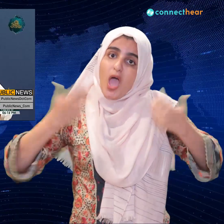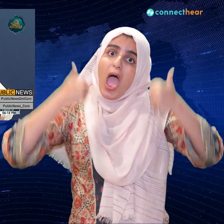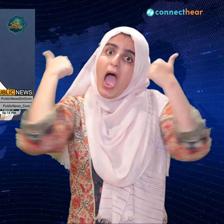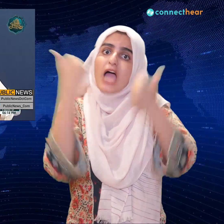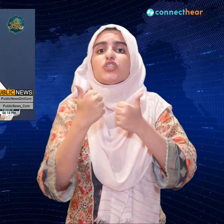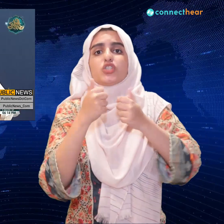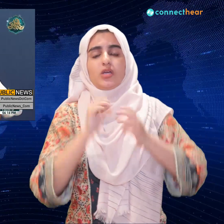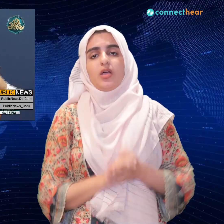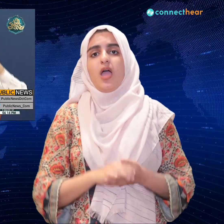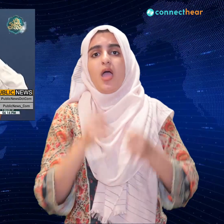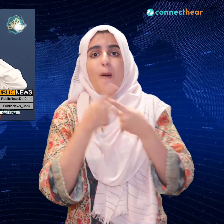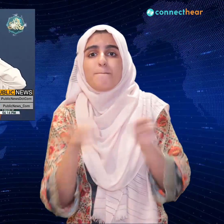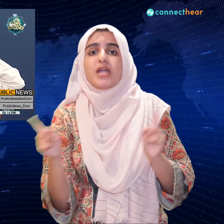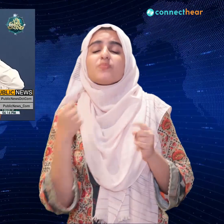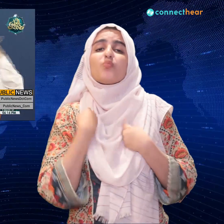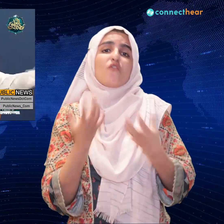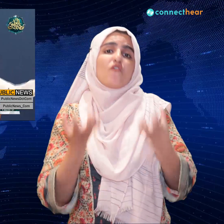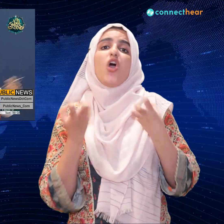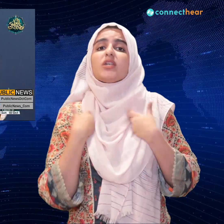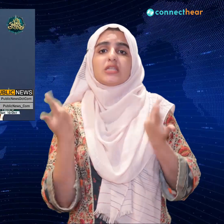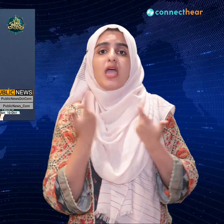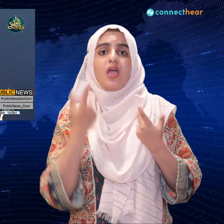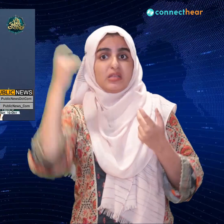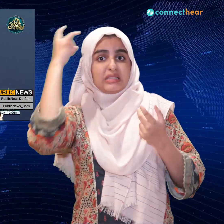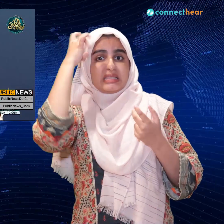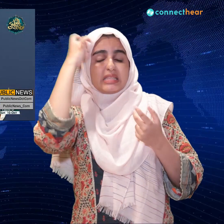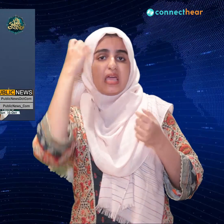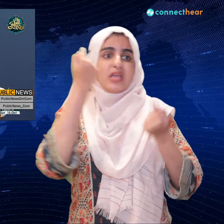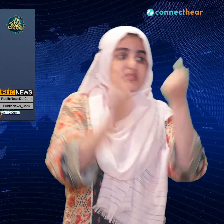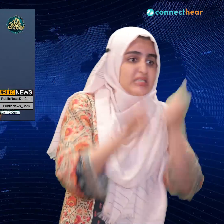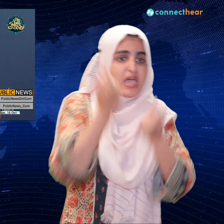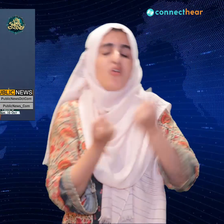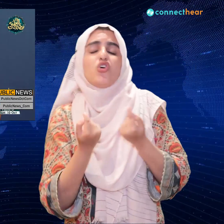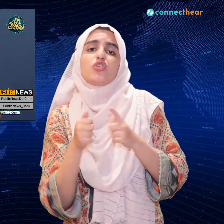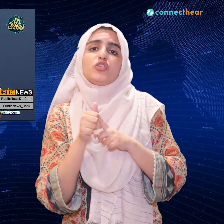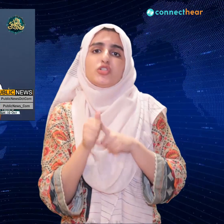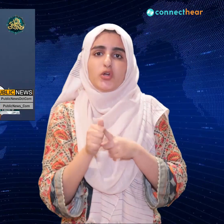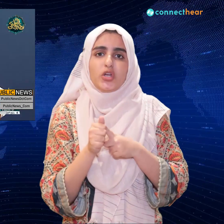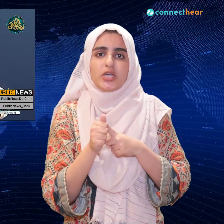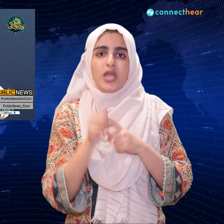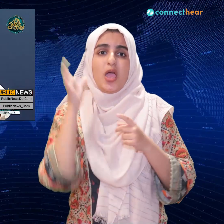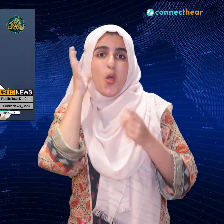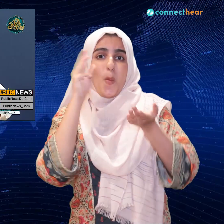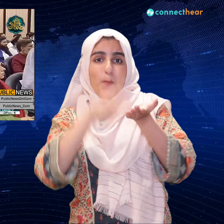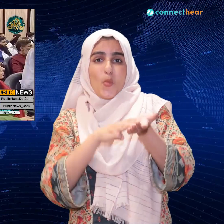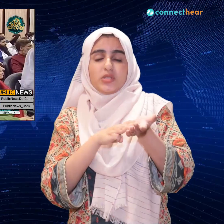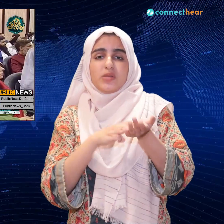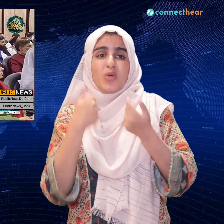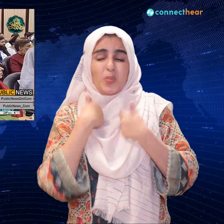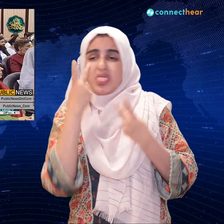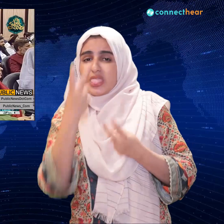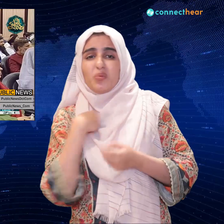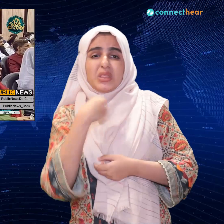لیکن اس کے اندر پھر پوری ایک انٹلیکچوئل ڈیبیٹس چلے. آپ کو پتہ ہے مسلمان جب عروج میں تھا, مجھے تکلیف ہوتی ہے کہ